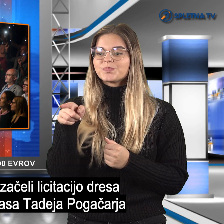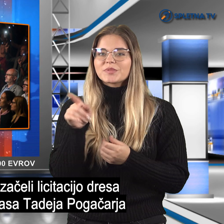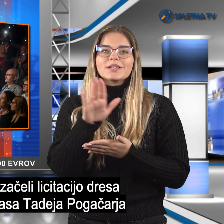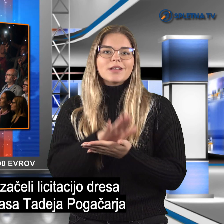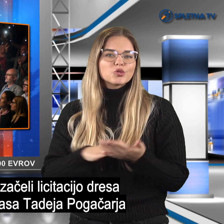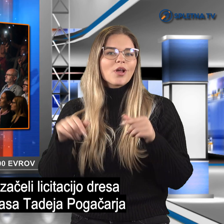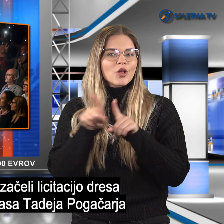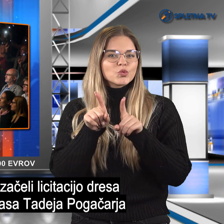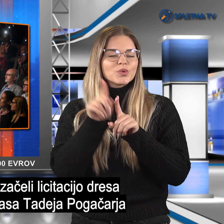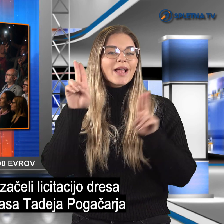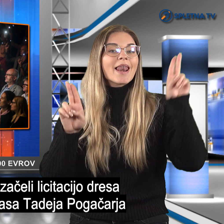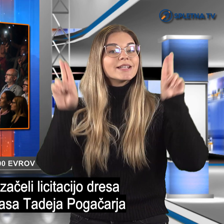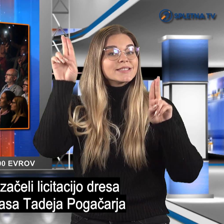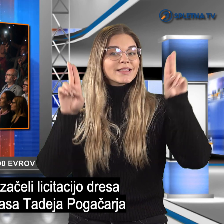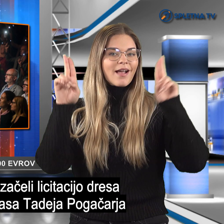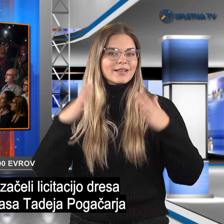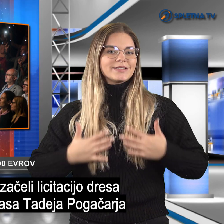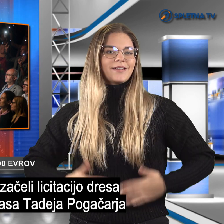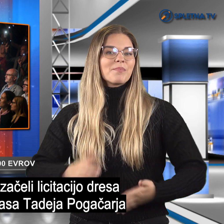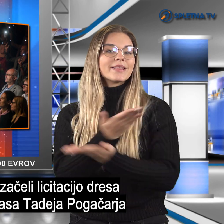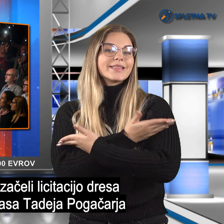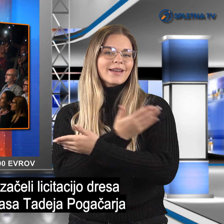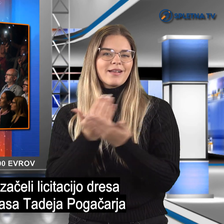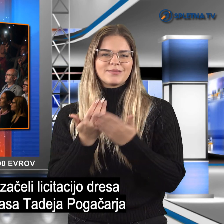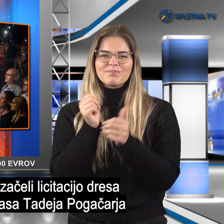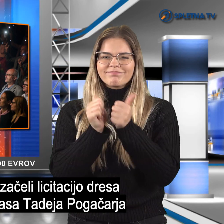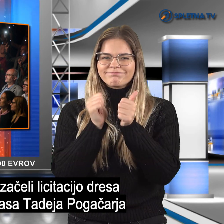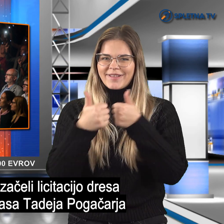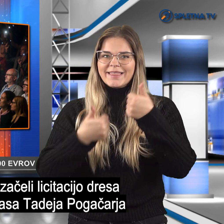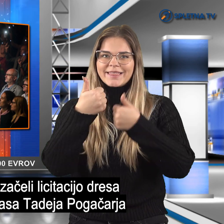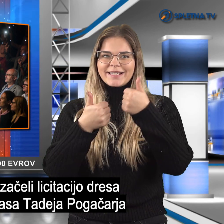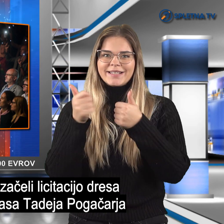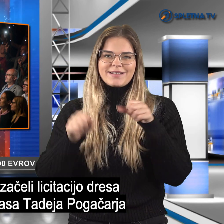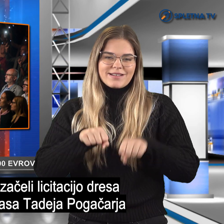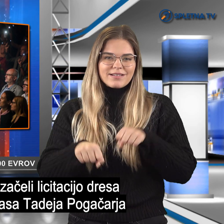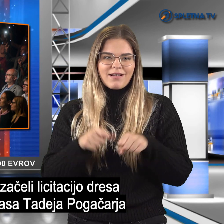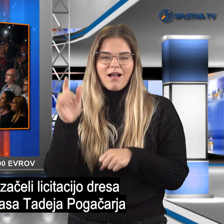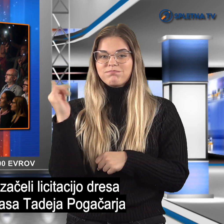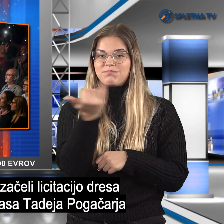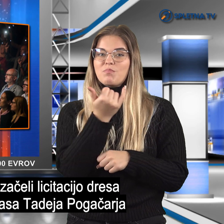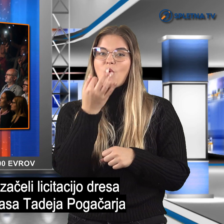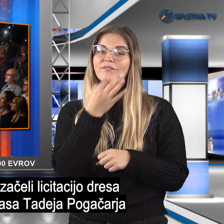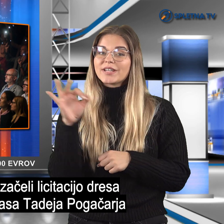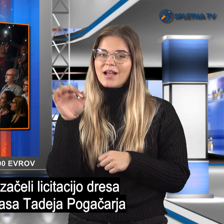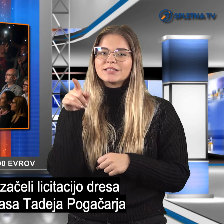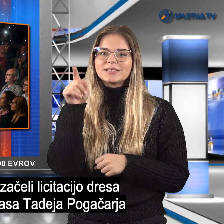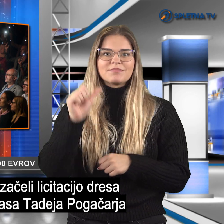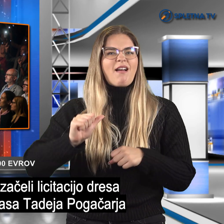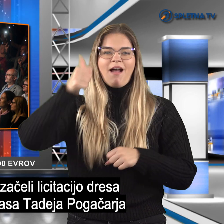Prav tako so začeli licitacijo dresa z dirke po Franciji kolesarskega asa Tadeja Pogačarja, ki bo trajala